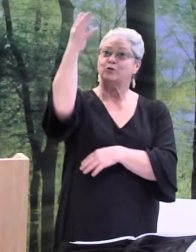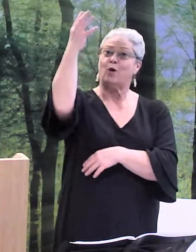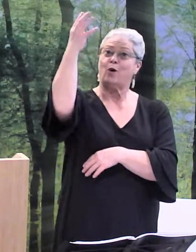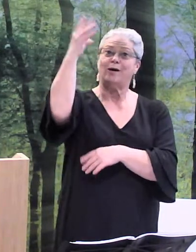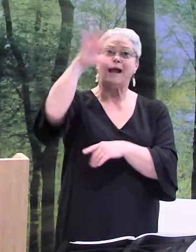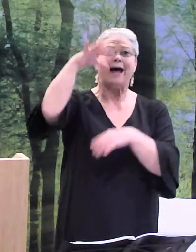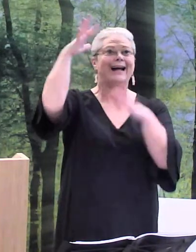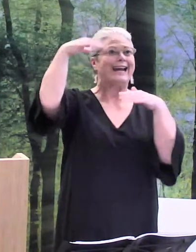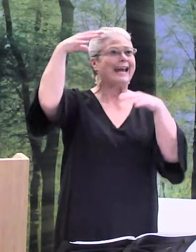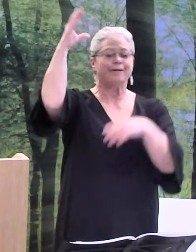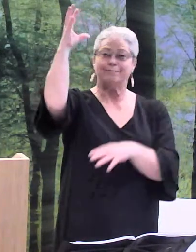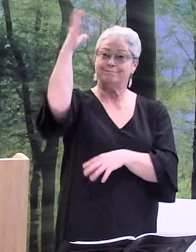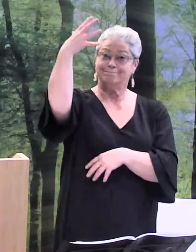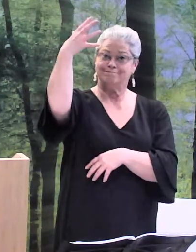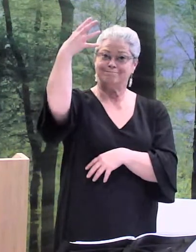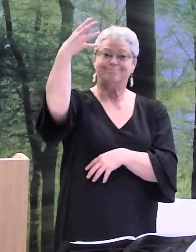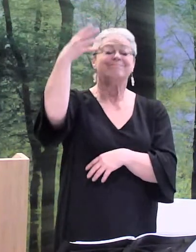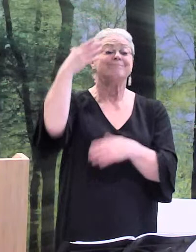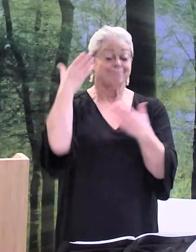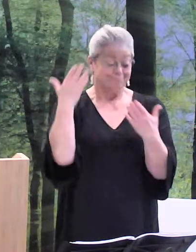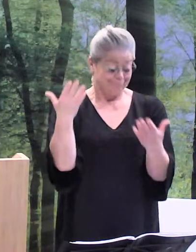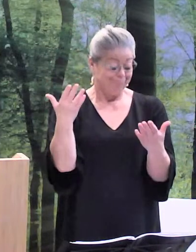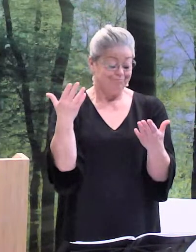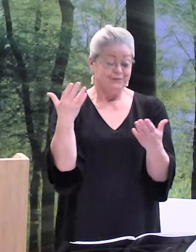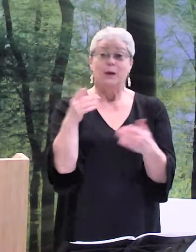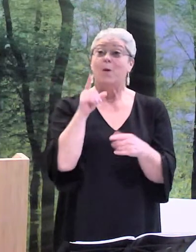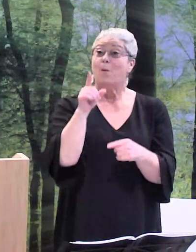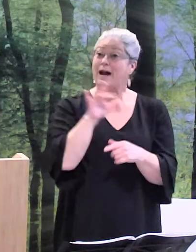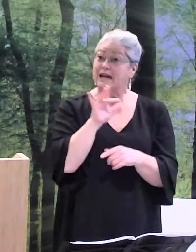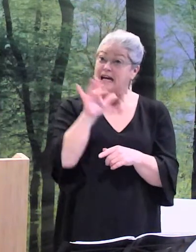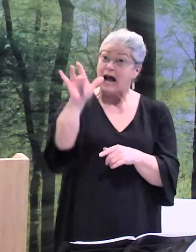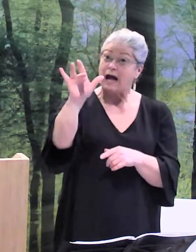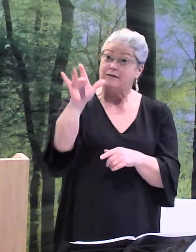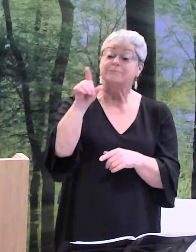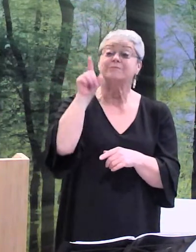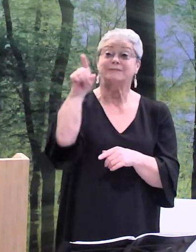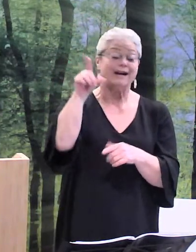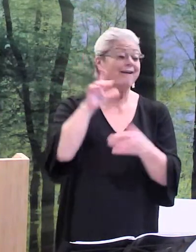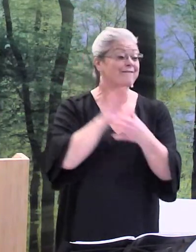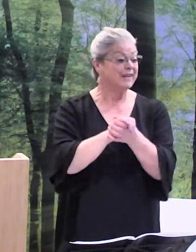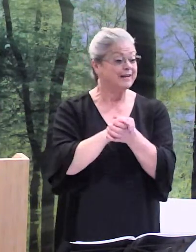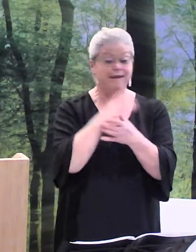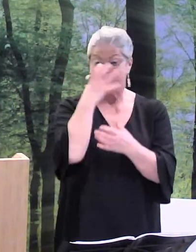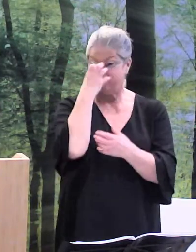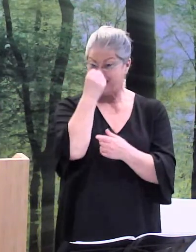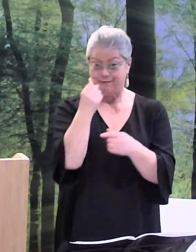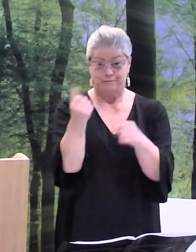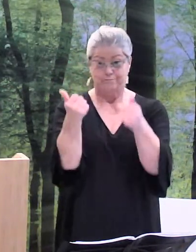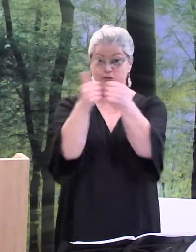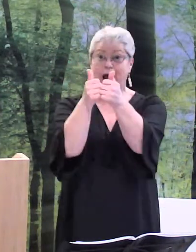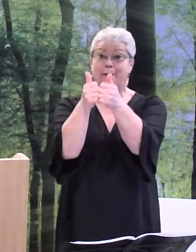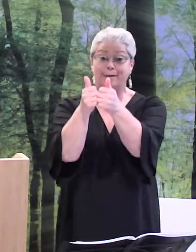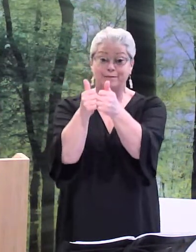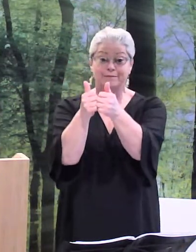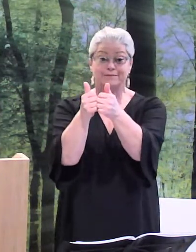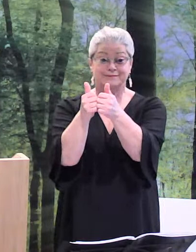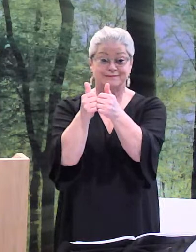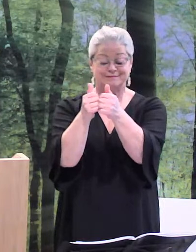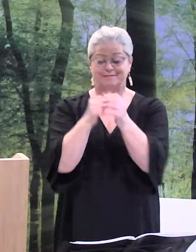na de regen, zo zal het zijn. En waar je gaat, daar zullen vriend en vijand samen gaan.